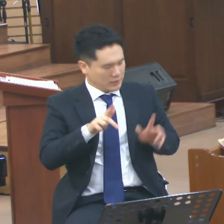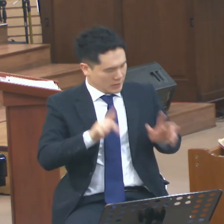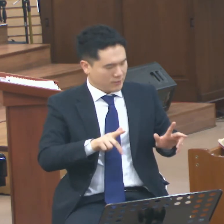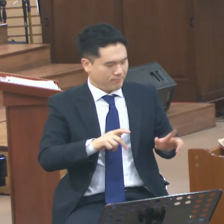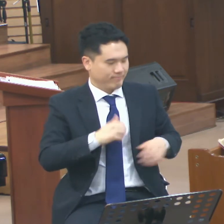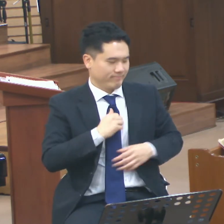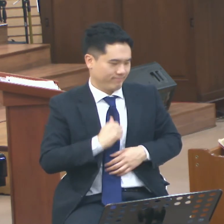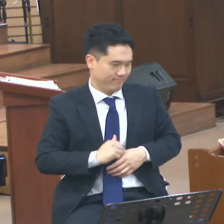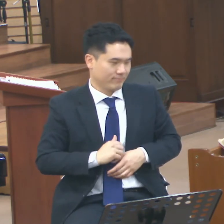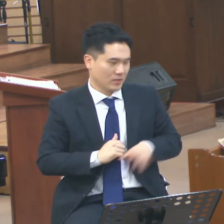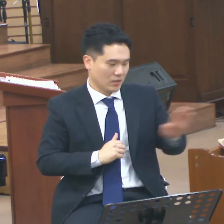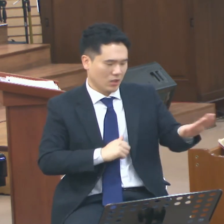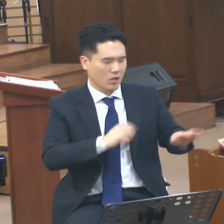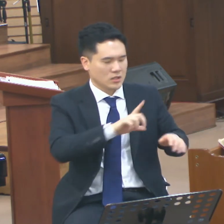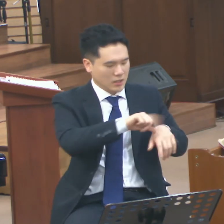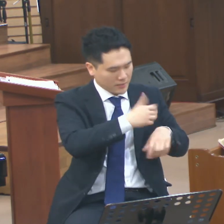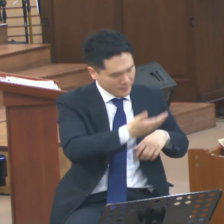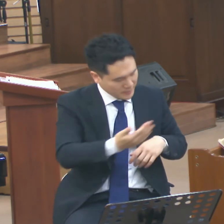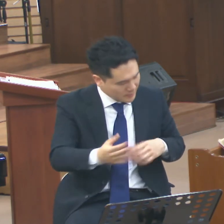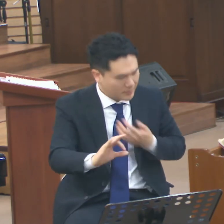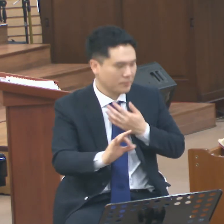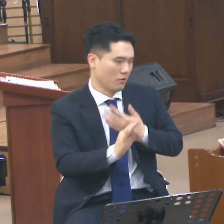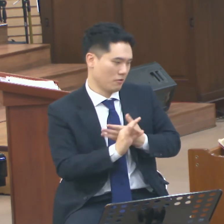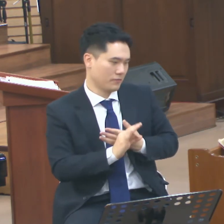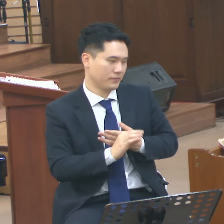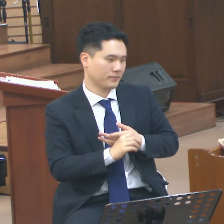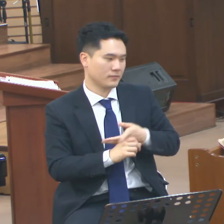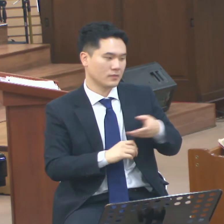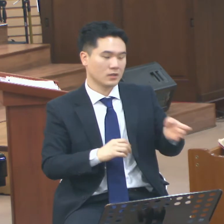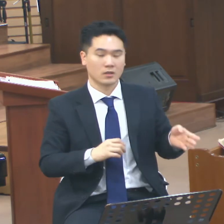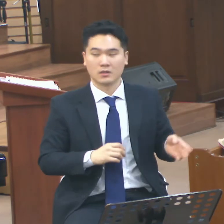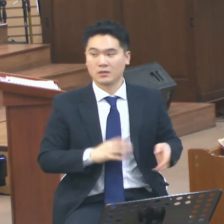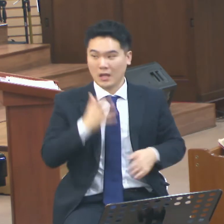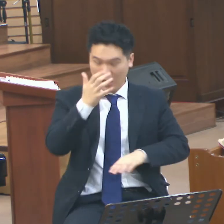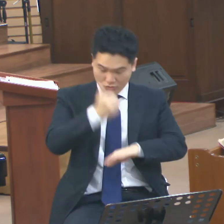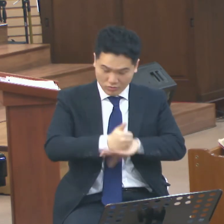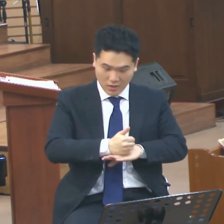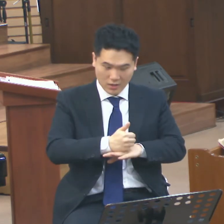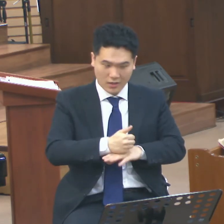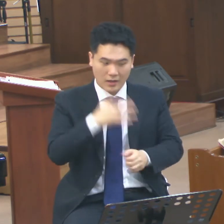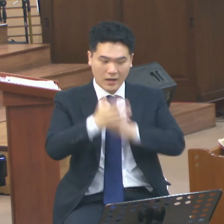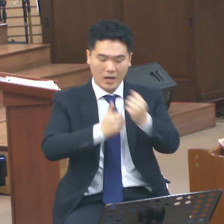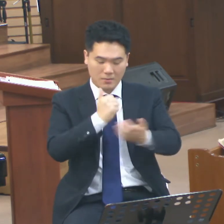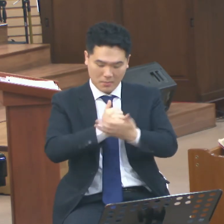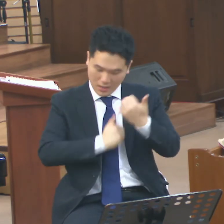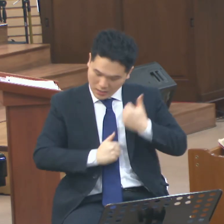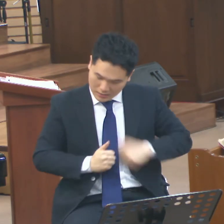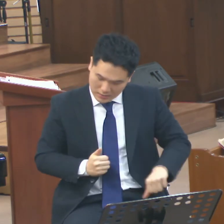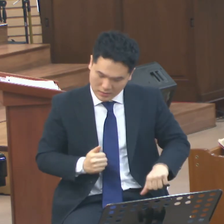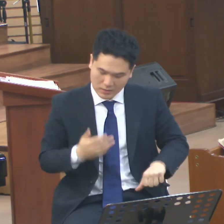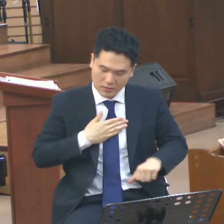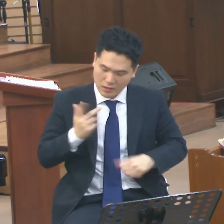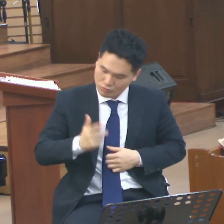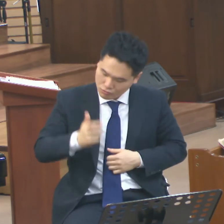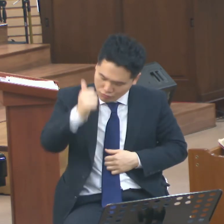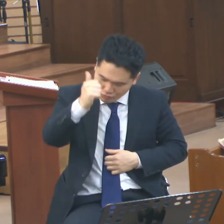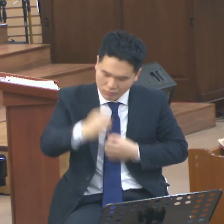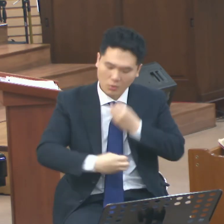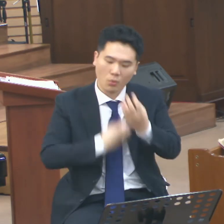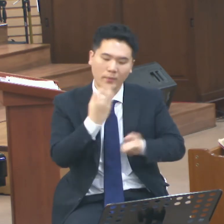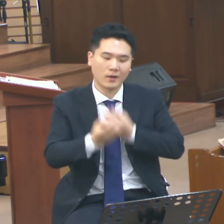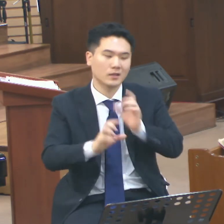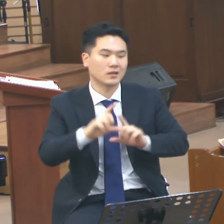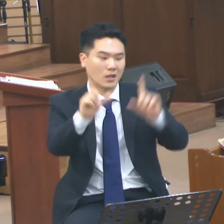아니라, 그냥 어떻게 잘 나가가지고 유명세를 탄 사람이 아니라 하나님의 아들이요 나의 주라고 고백할 날이 올